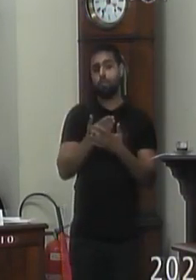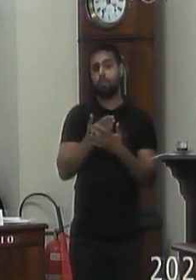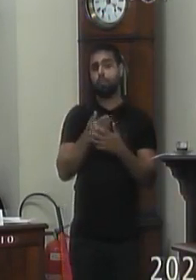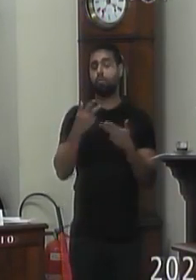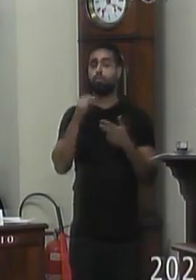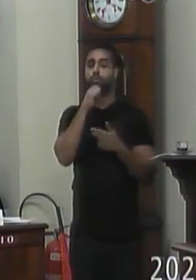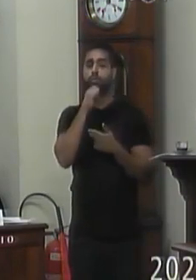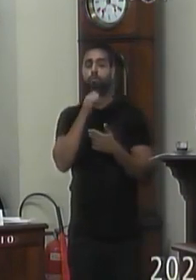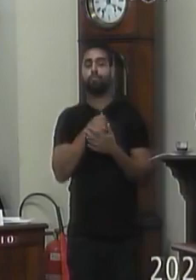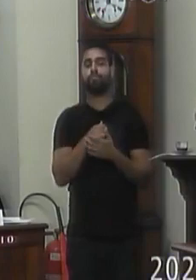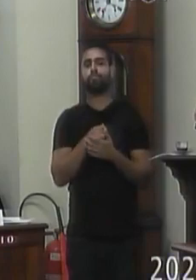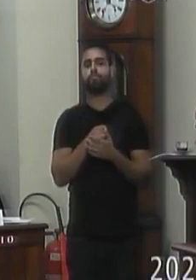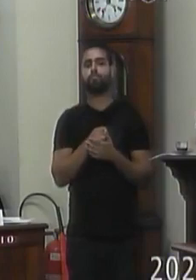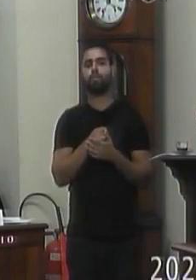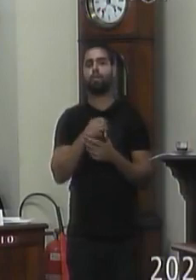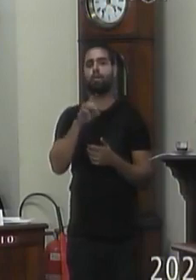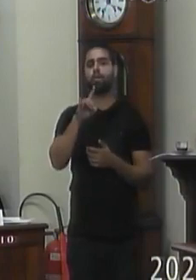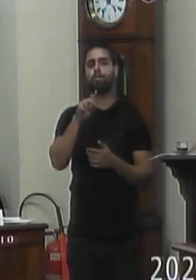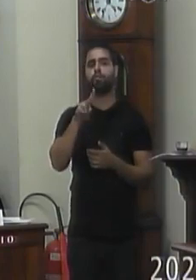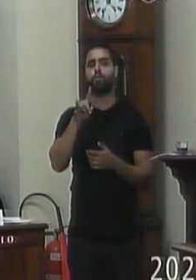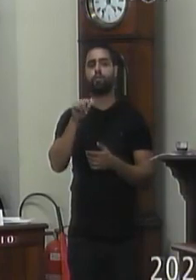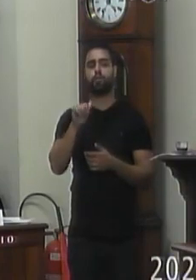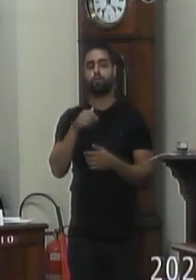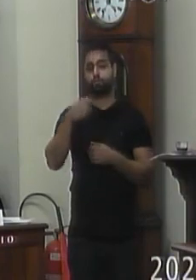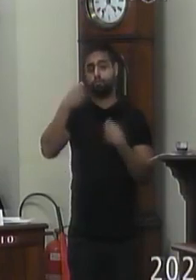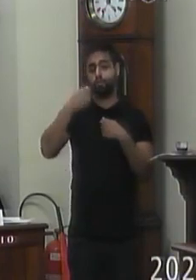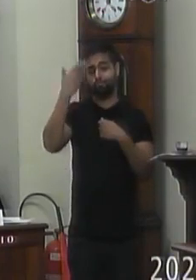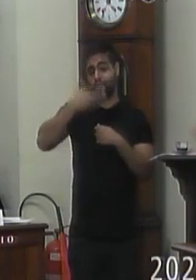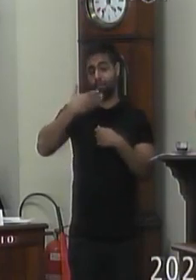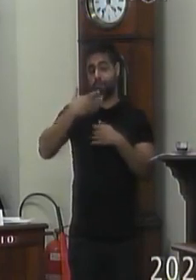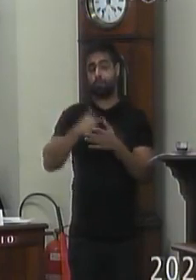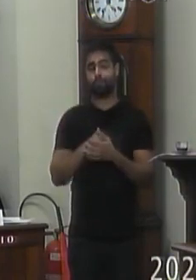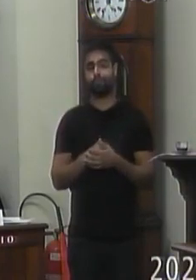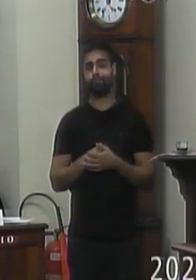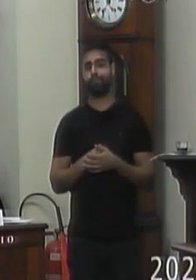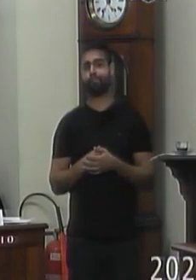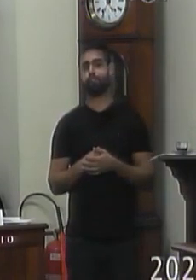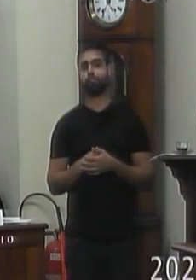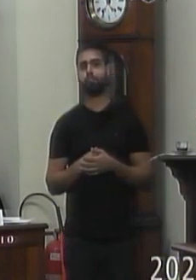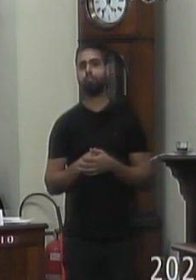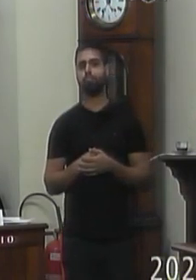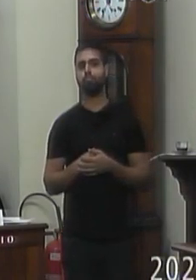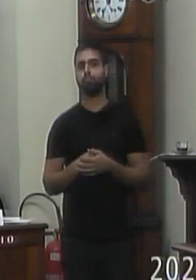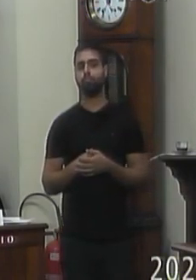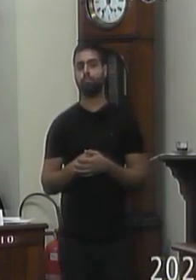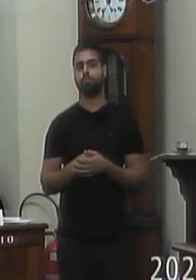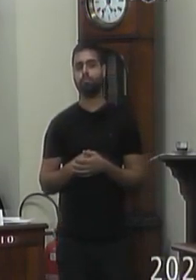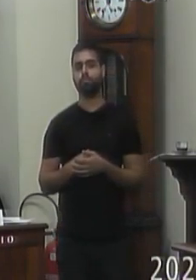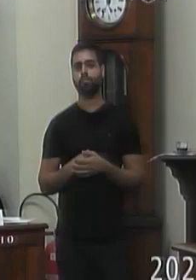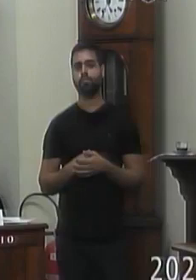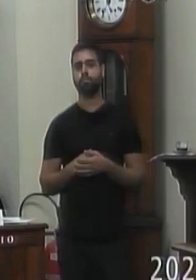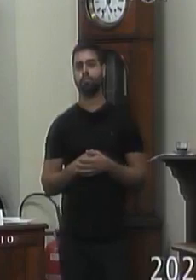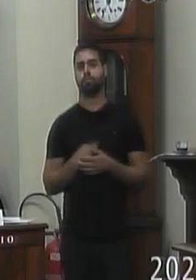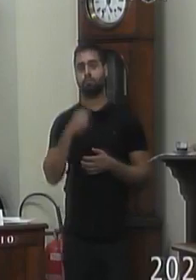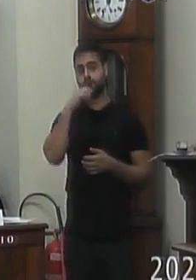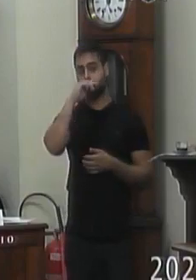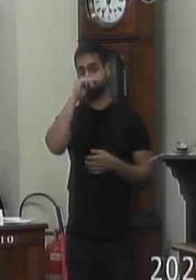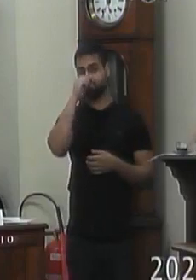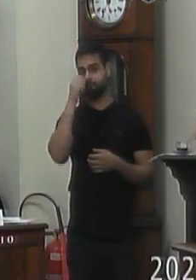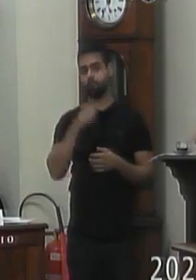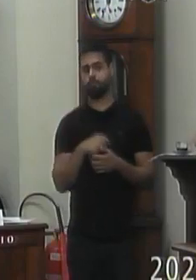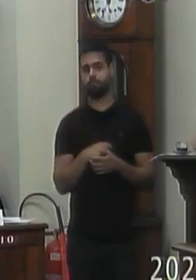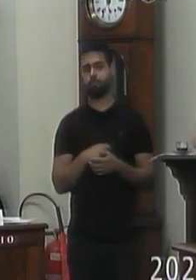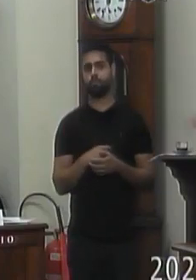de dívida pública, alguma coisa assim que tenha para comprovar. Que essa parte é a parte da gerência de controle externo que verifica.